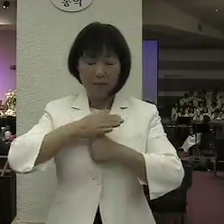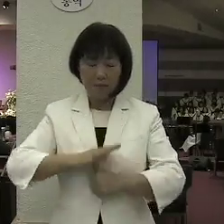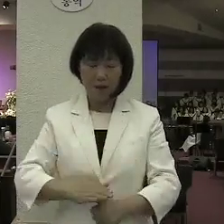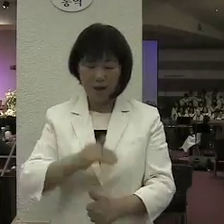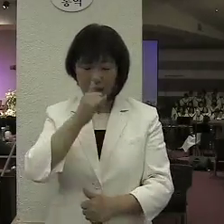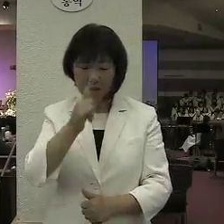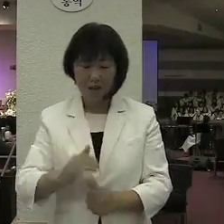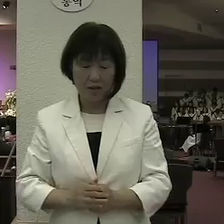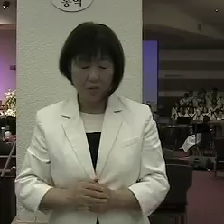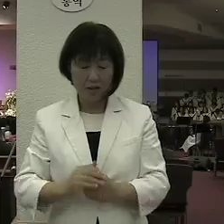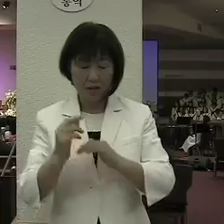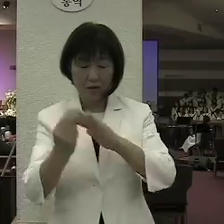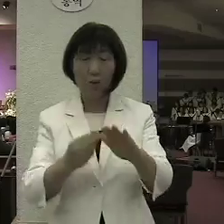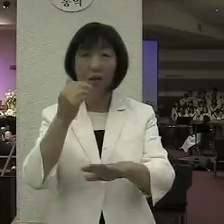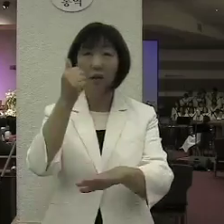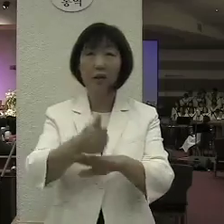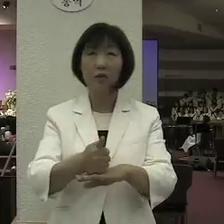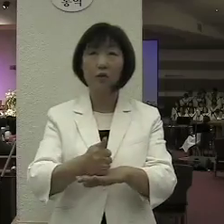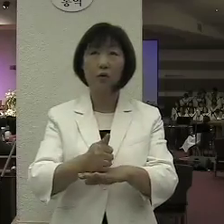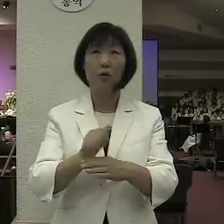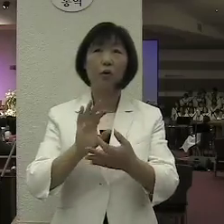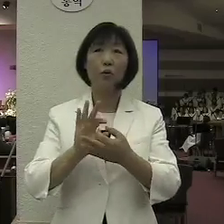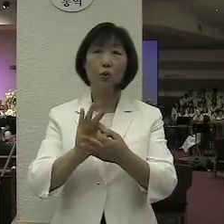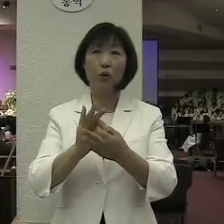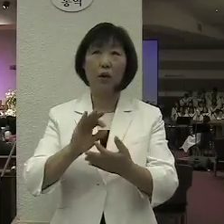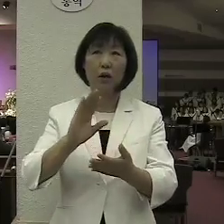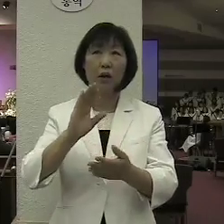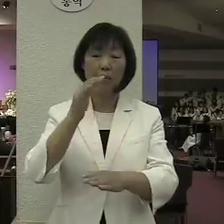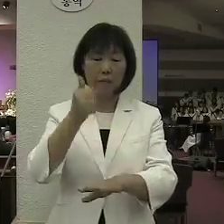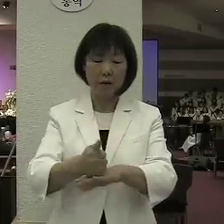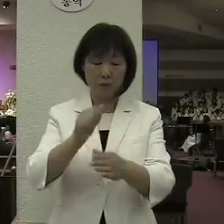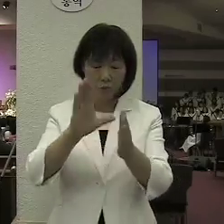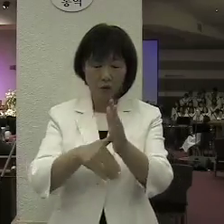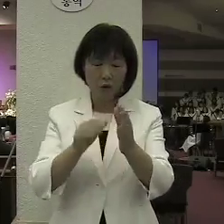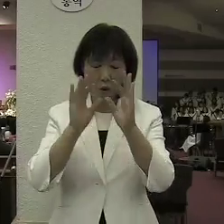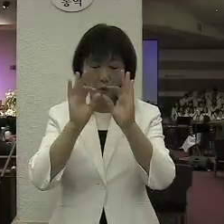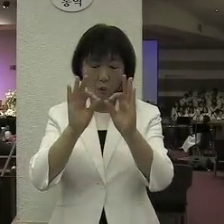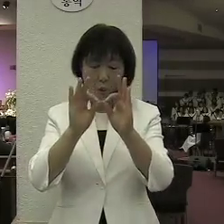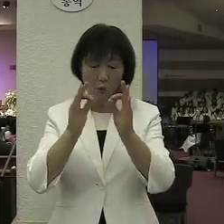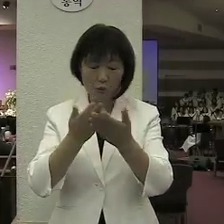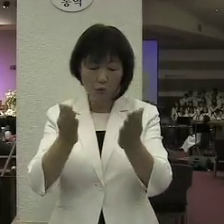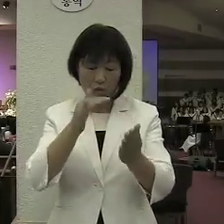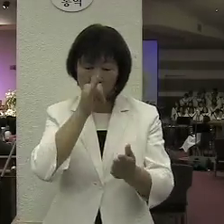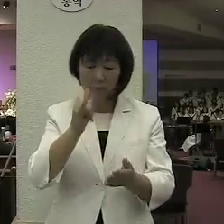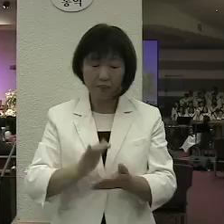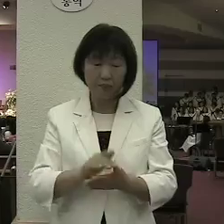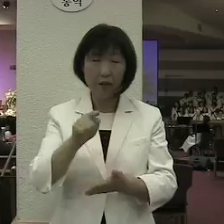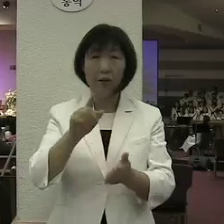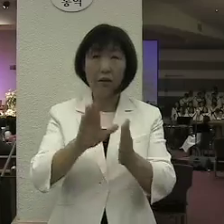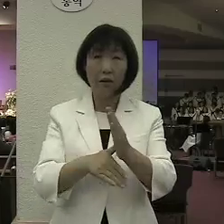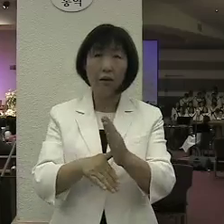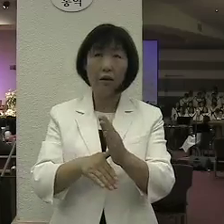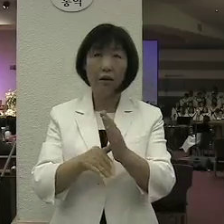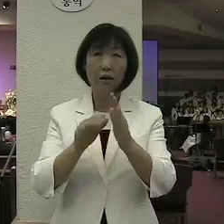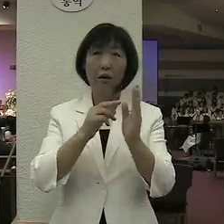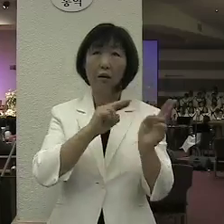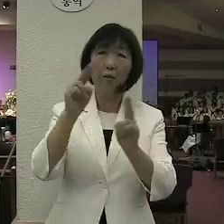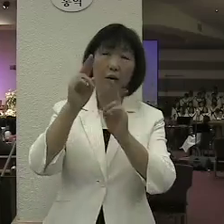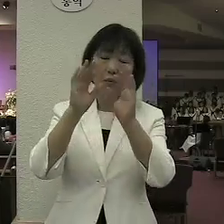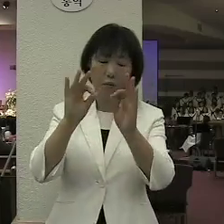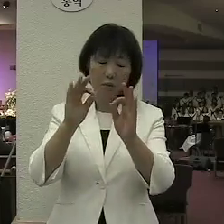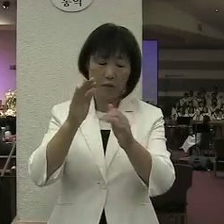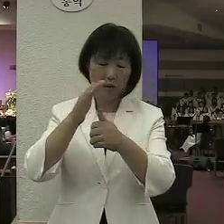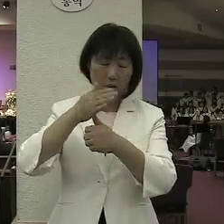바라보면서 특별히 하나님께서 당신의 어린 양 예수 그리스도를 통해 마지막 때의 승리자로 세워주실 것이고,